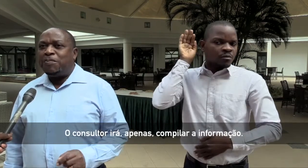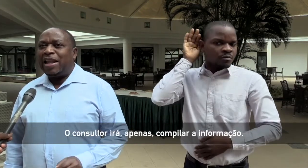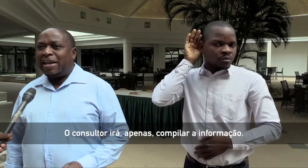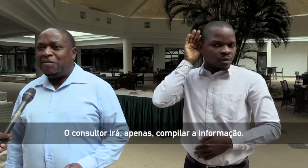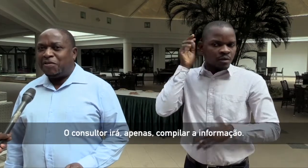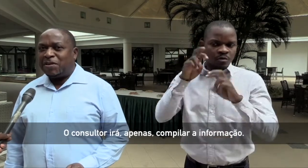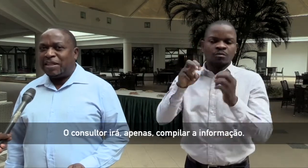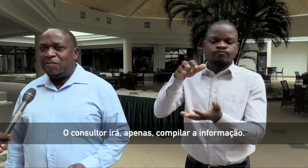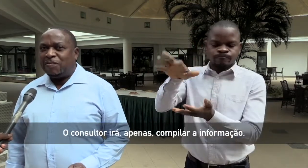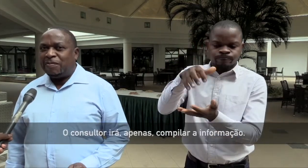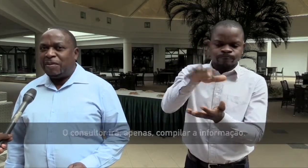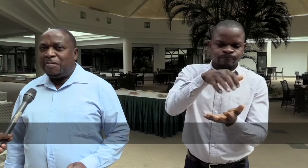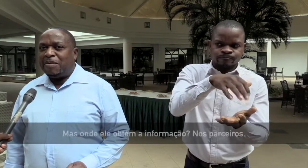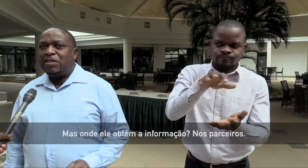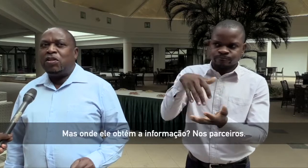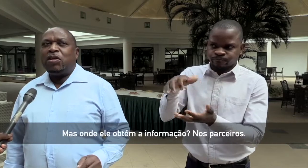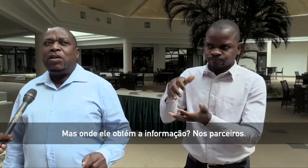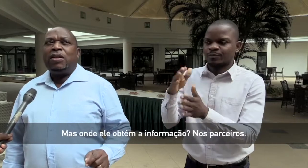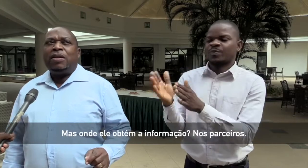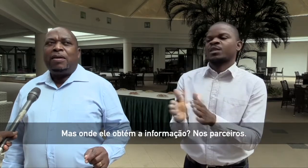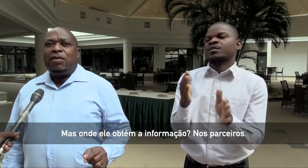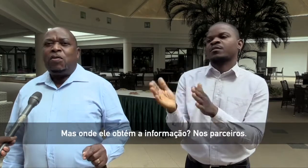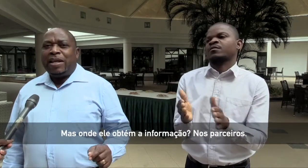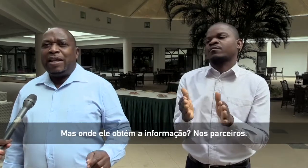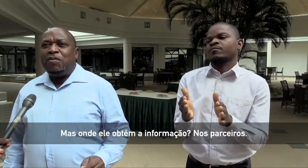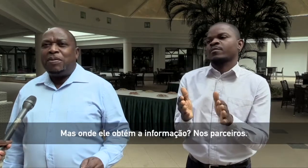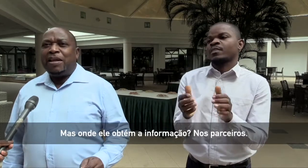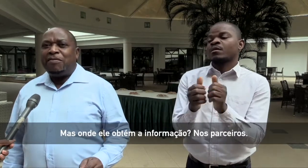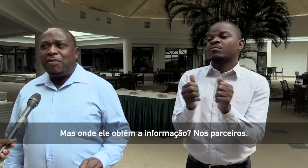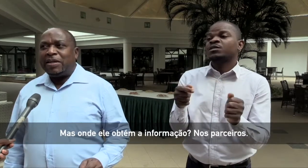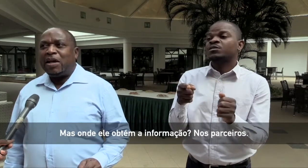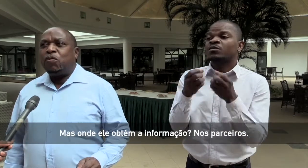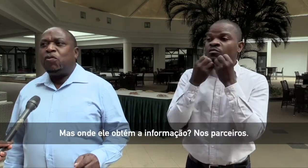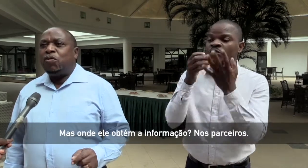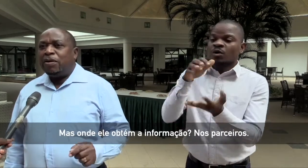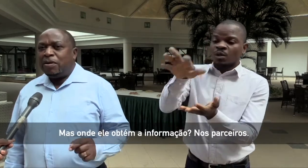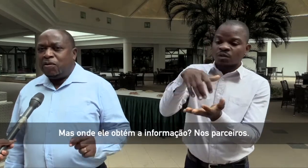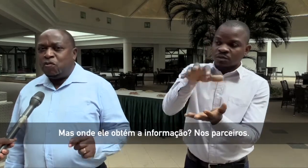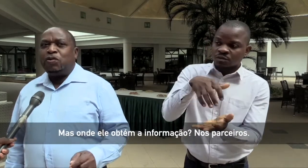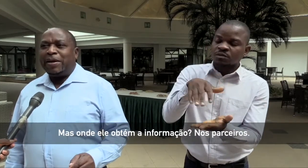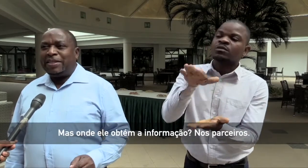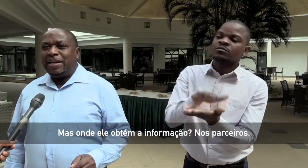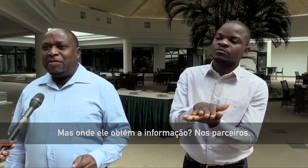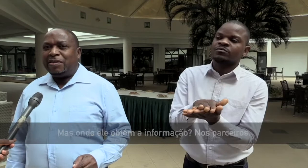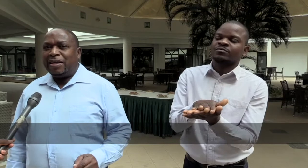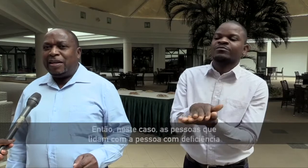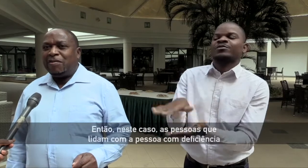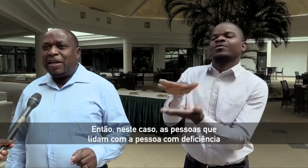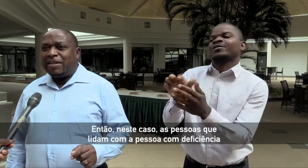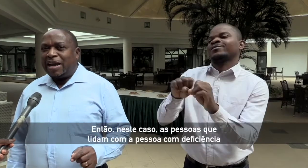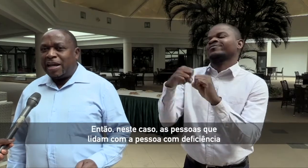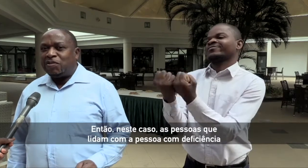compilar a informação. Mas, onde é que ele obtém a informação? Dos parceiros.